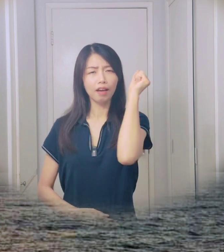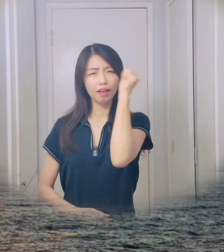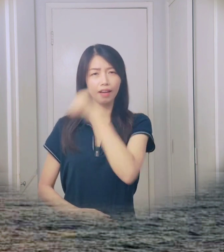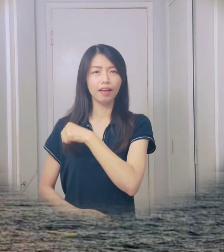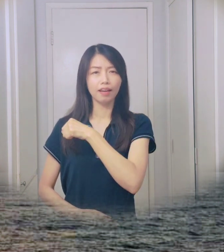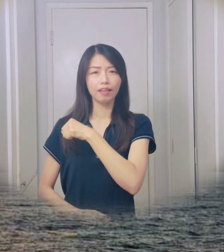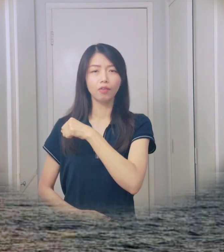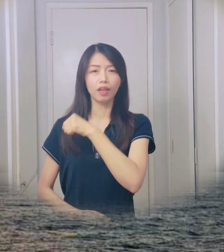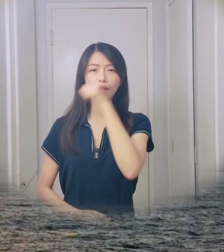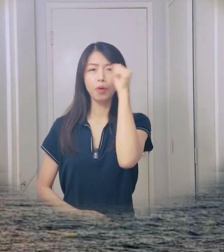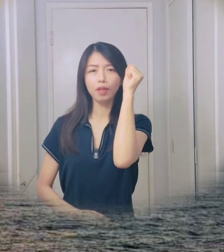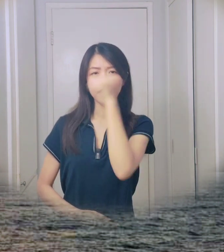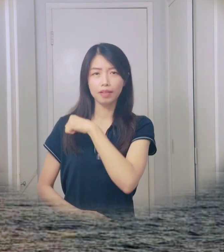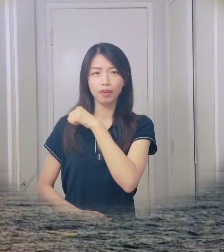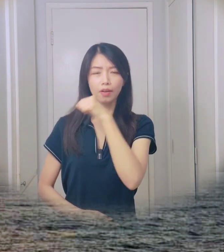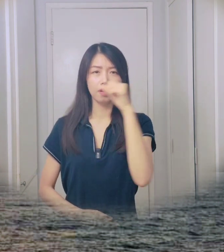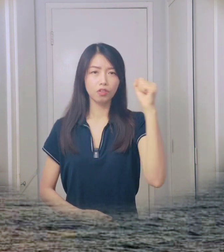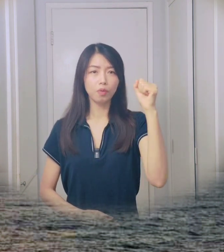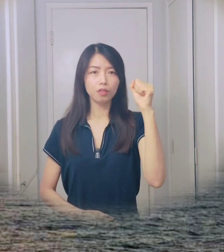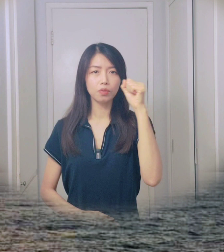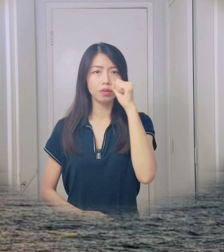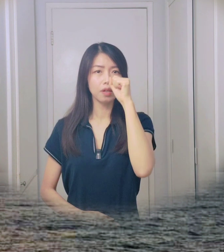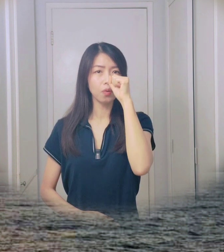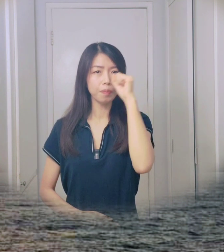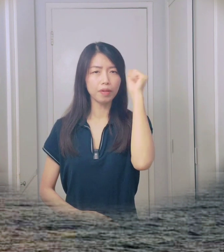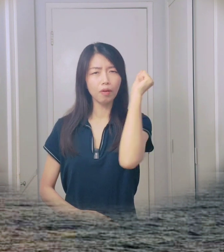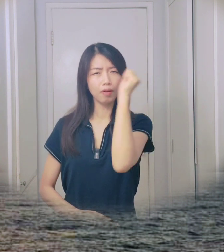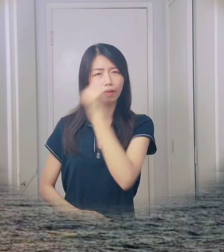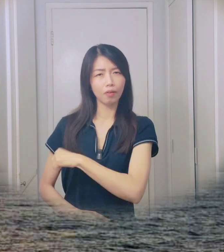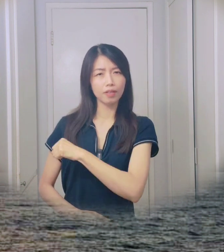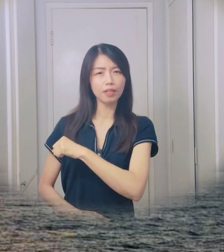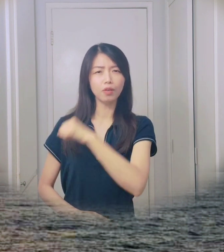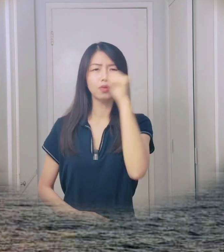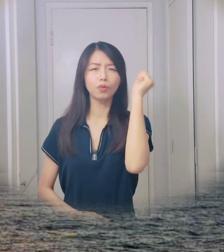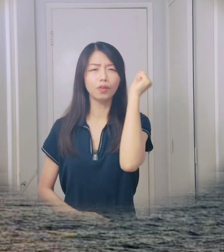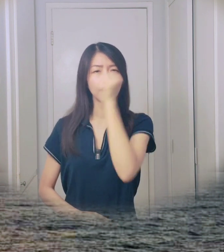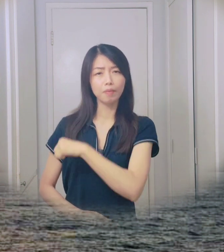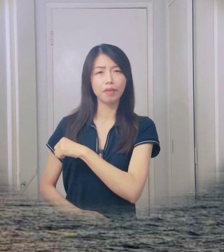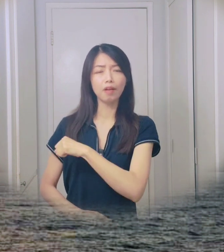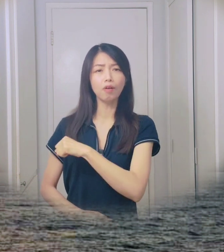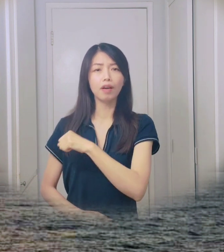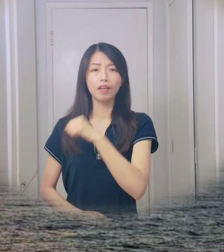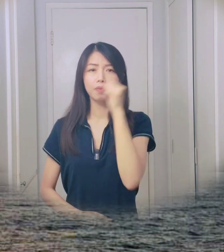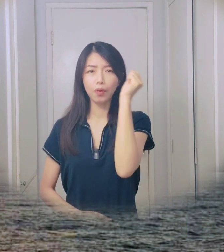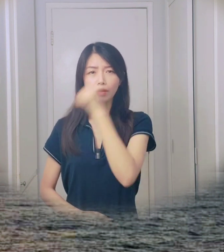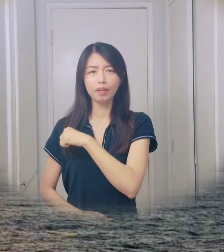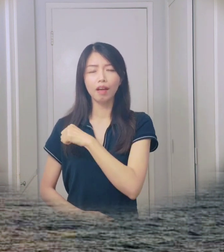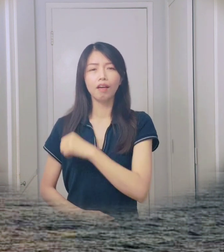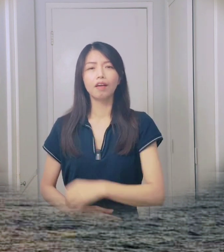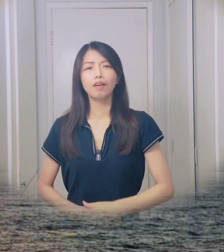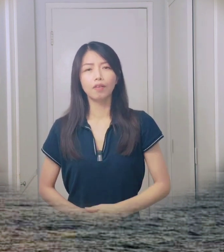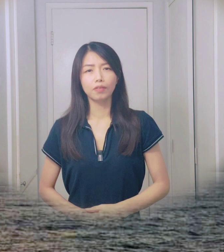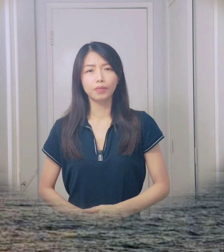제가 이렇게 표현한 게 있어요. 주먹 쥔 손을 코앞에서 이렇게 사선으로 내리면서, 이